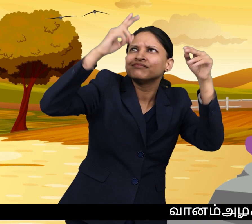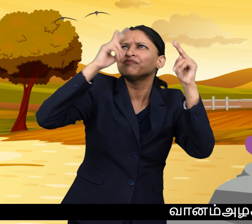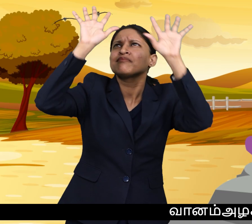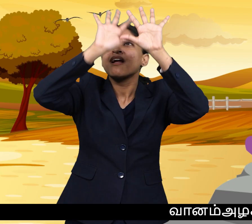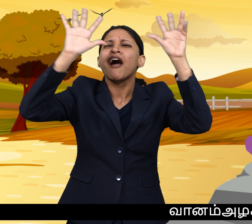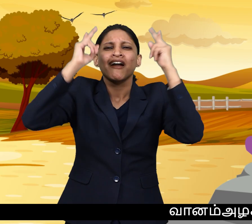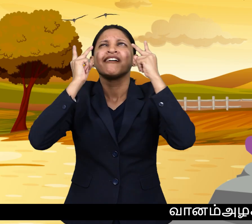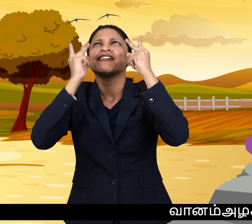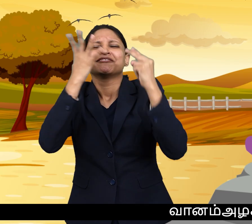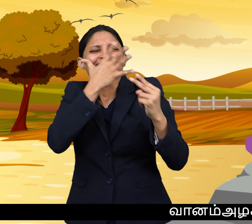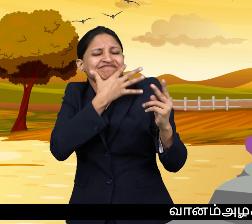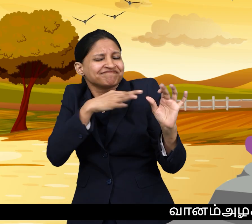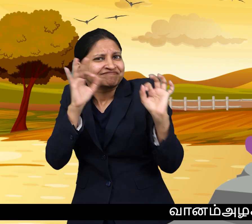வானம் அழகாக தெரிந்தது.